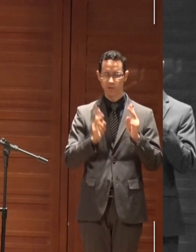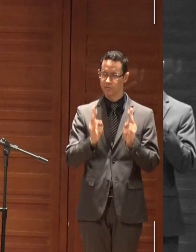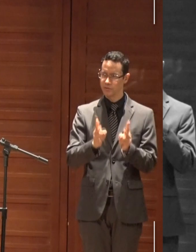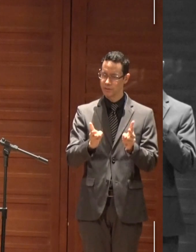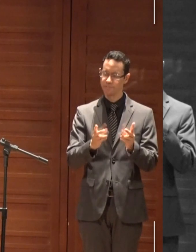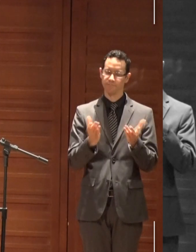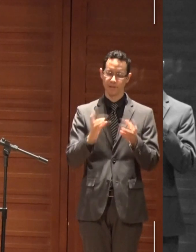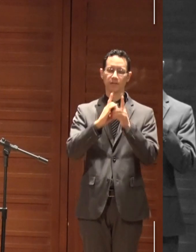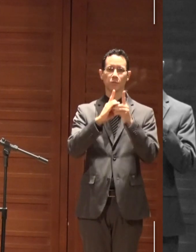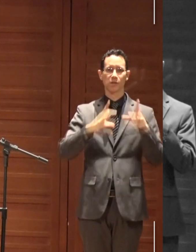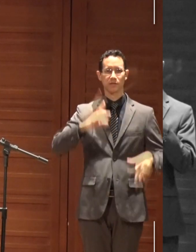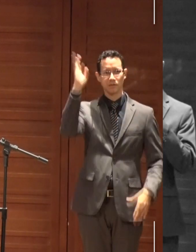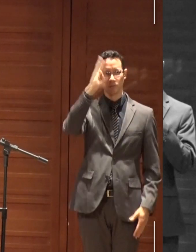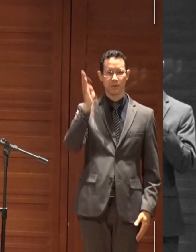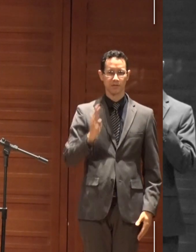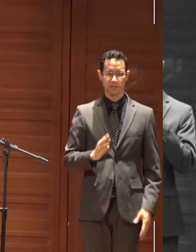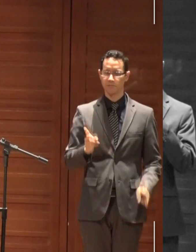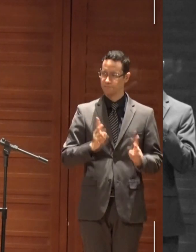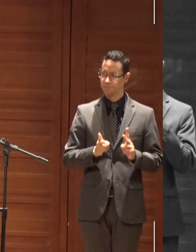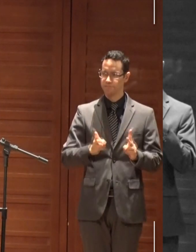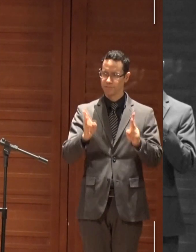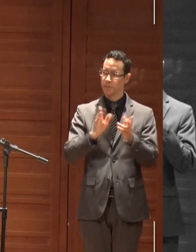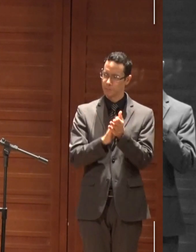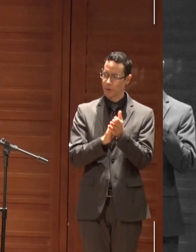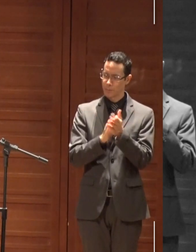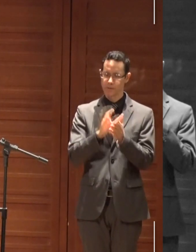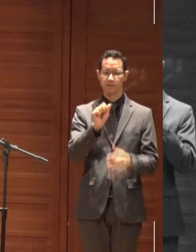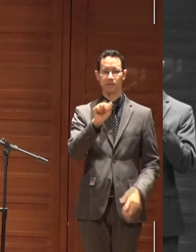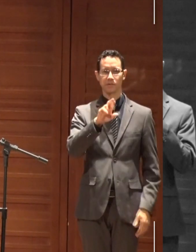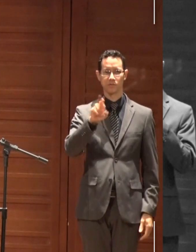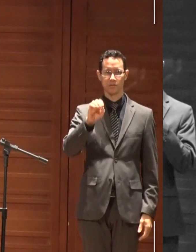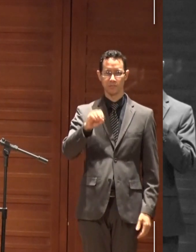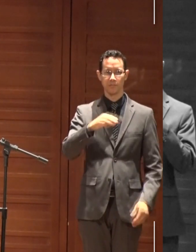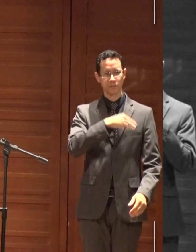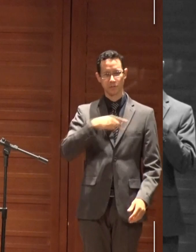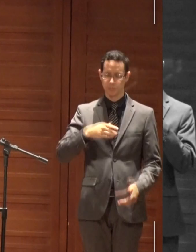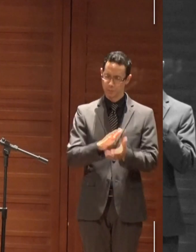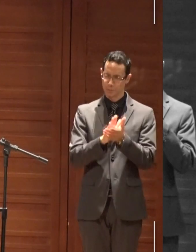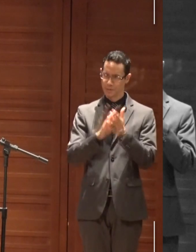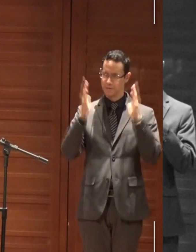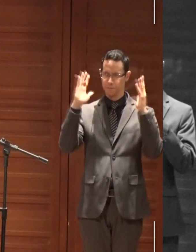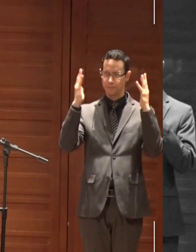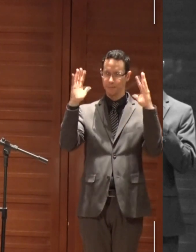a democracia no Brasil vai andar nos trilhos. Parabéns, Sarrubo, e parabéns ao Ministério Público.